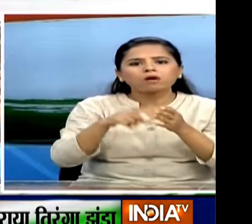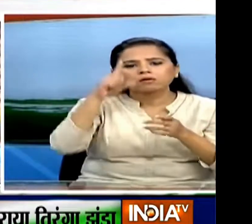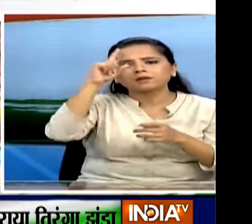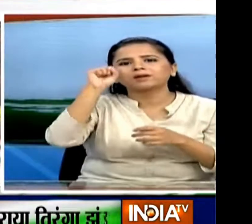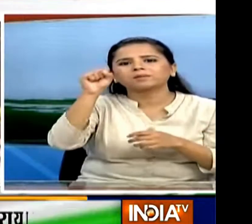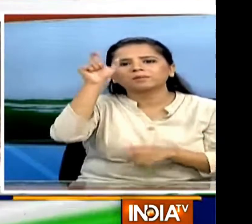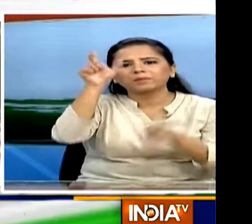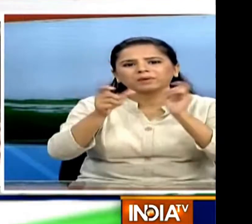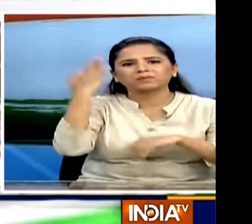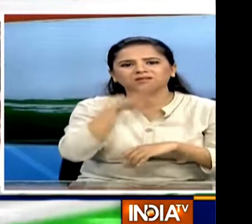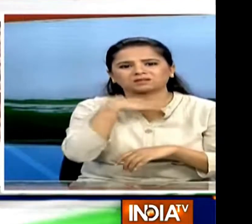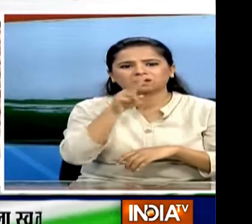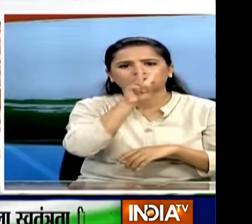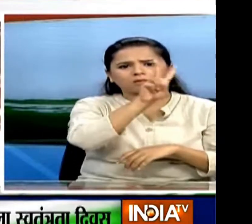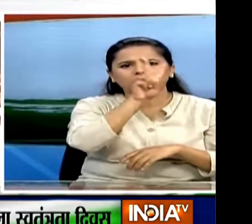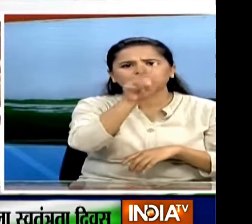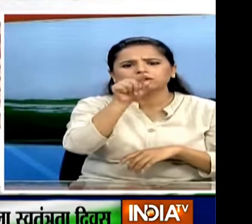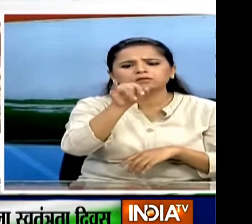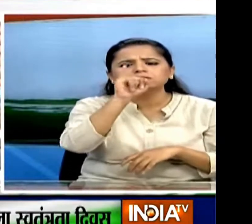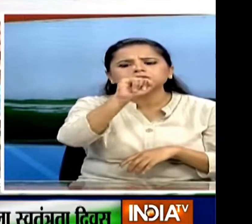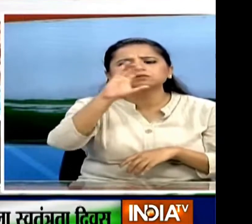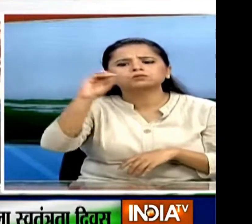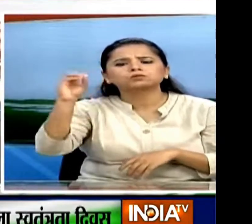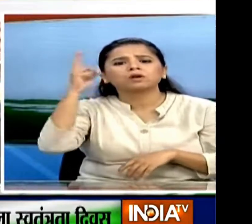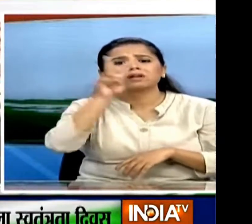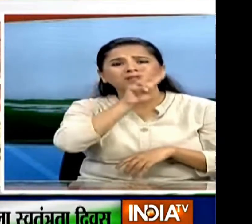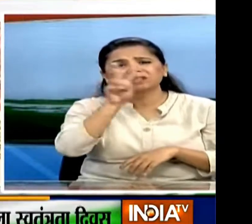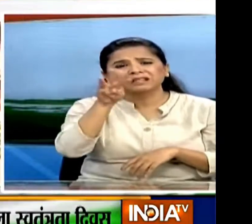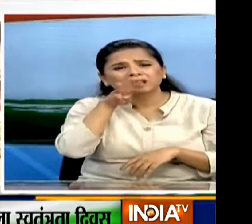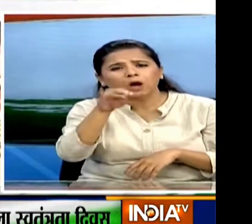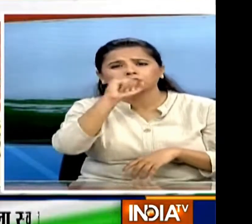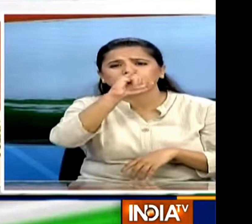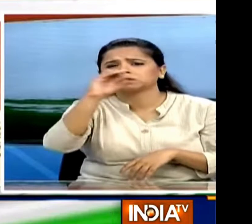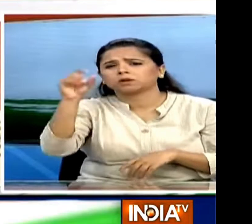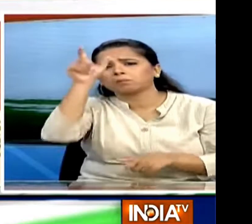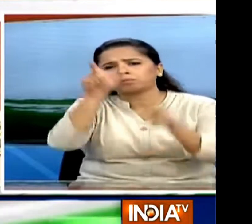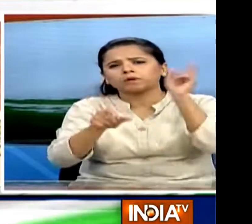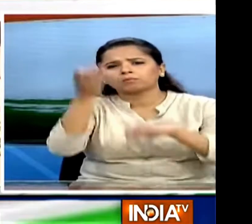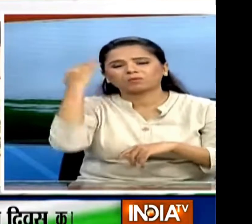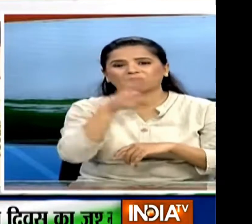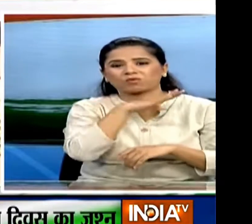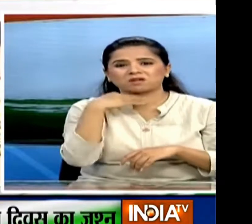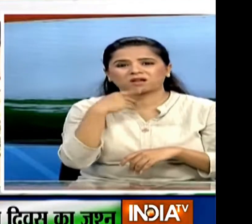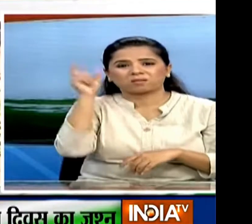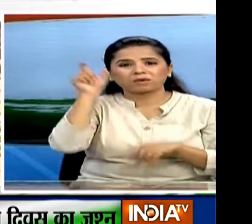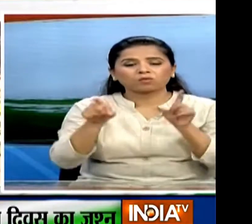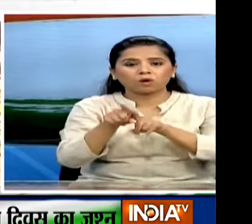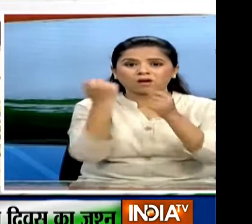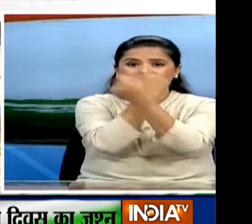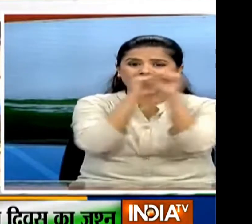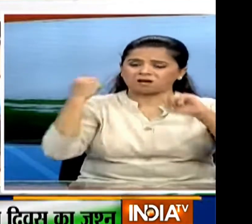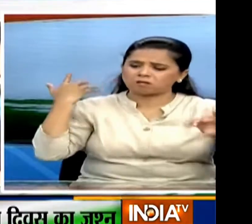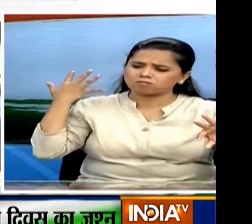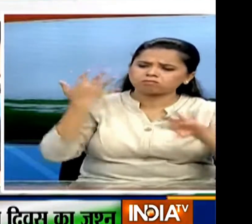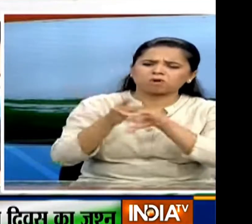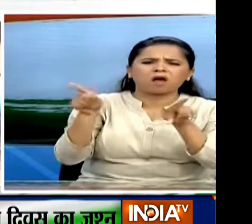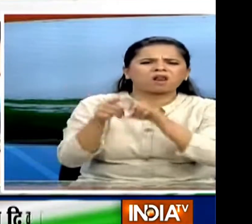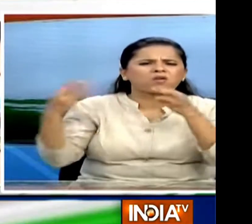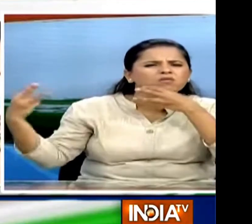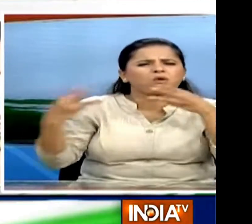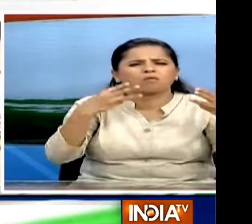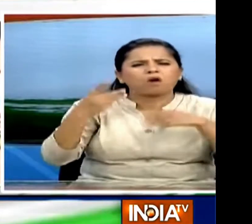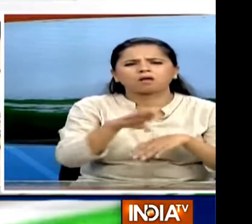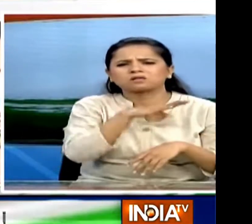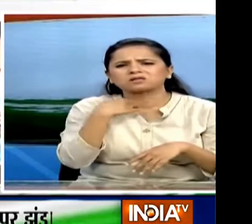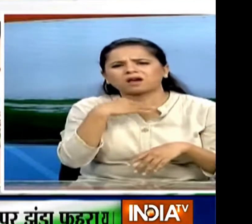करीब 22,600 जवानों के प्रति सम्मान का प्रतीक है, जिन्होंने आजादी के बाद से अनेकों लड़ाइयों में देश की